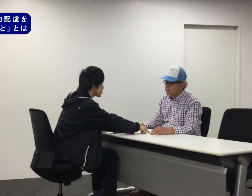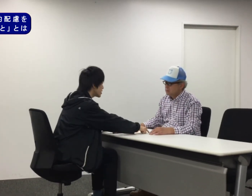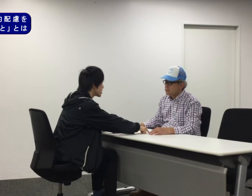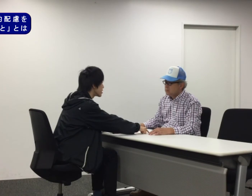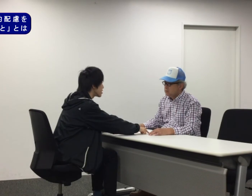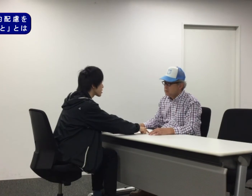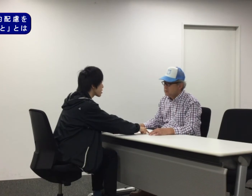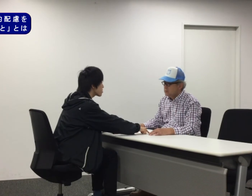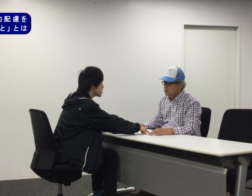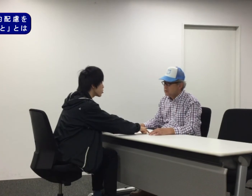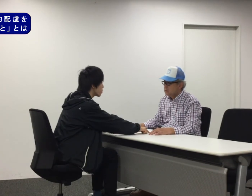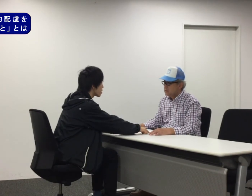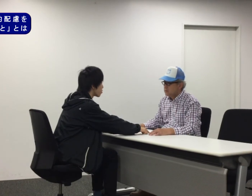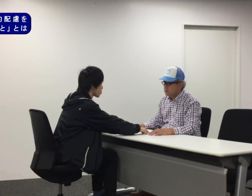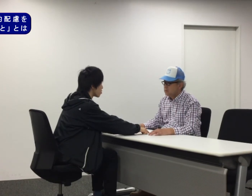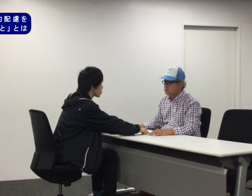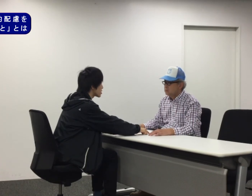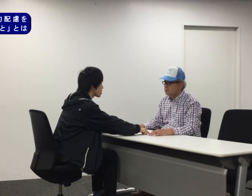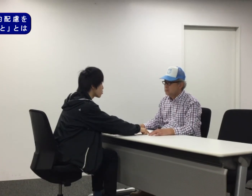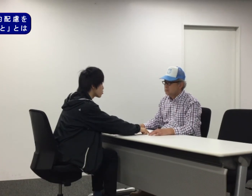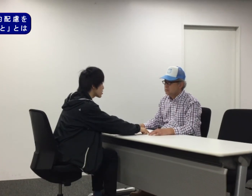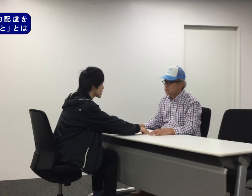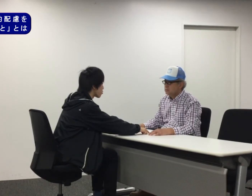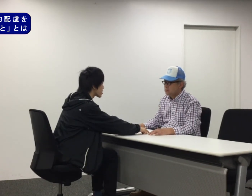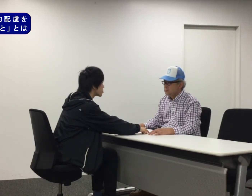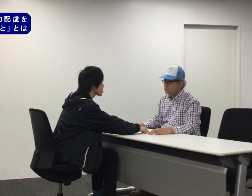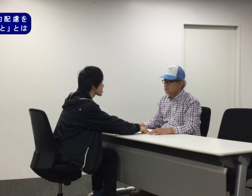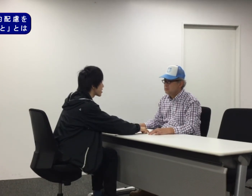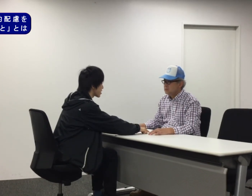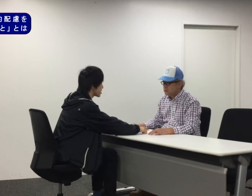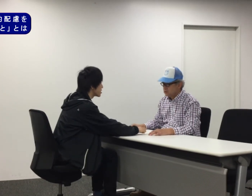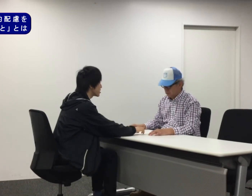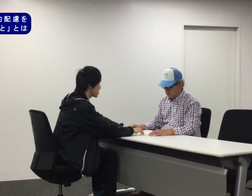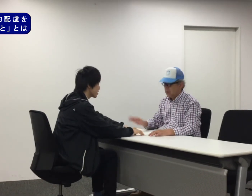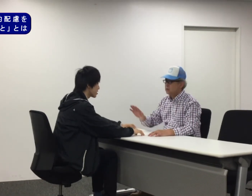ここに学生証番号の日田の10桁を記入してください